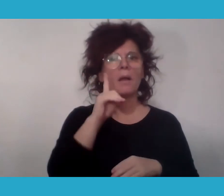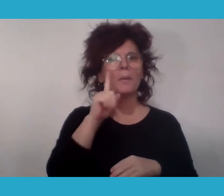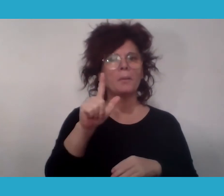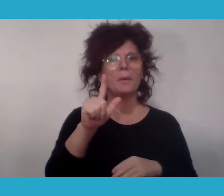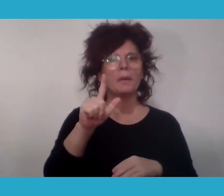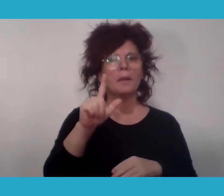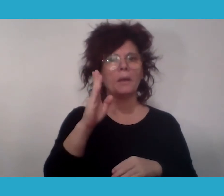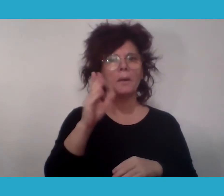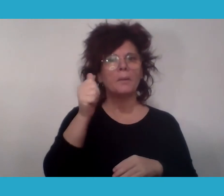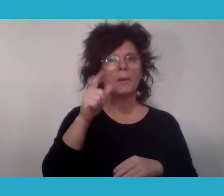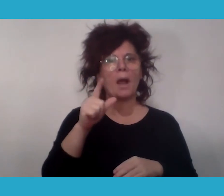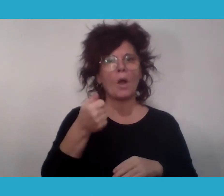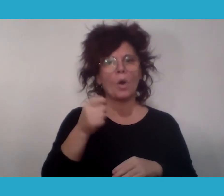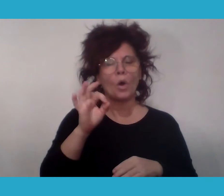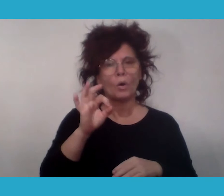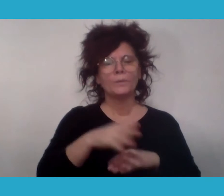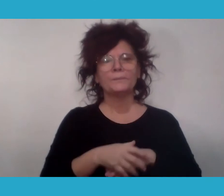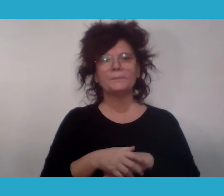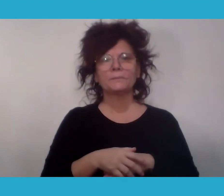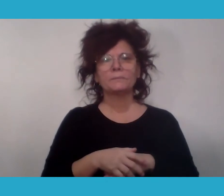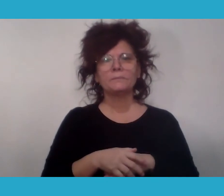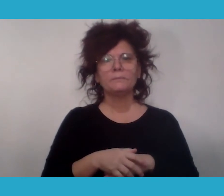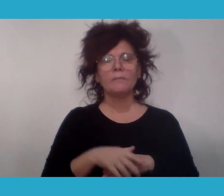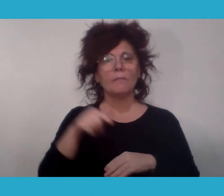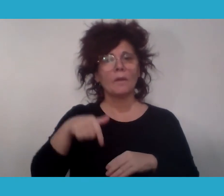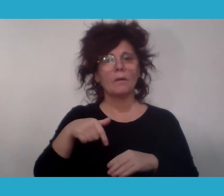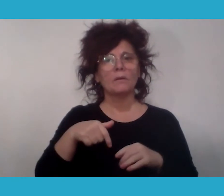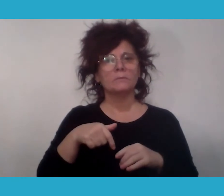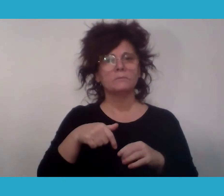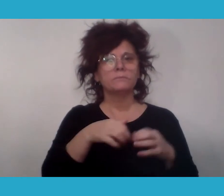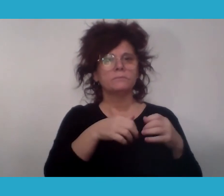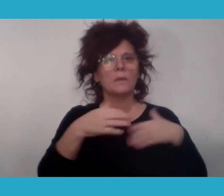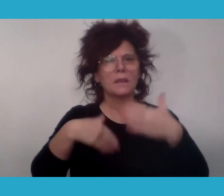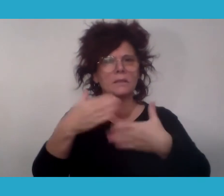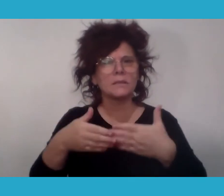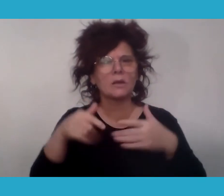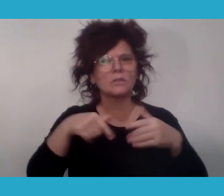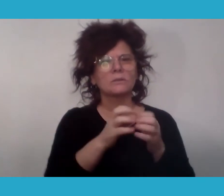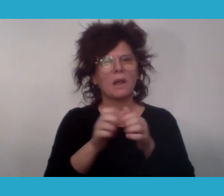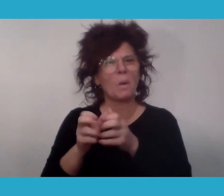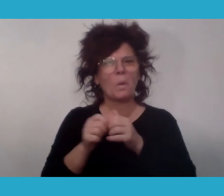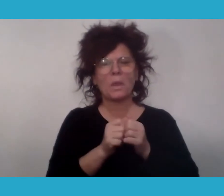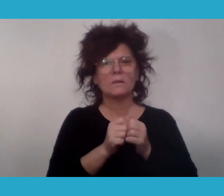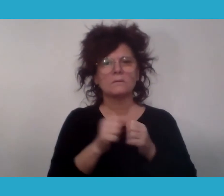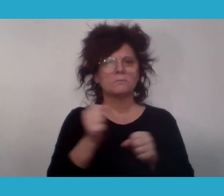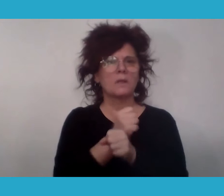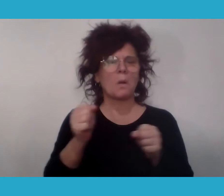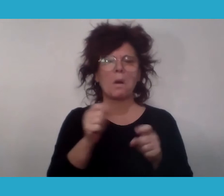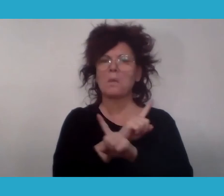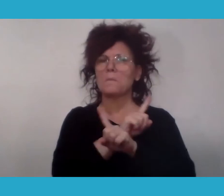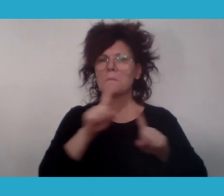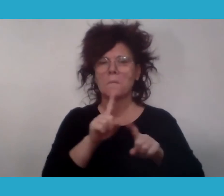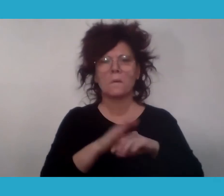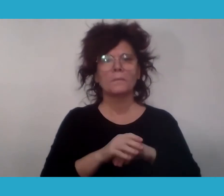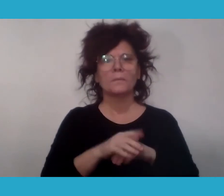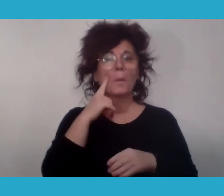al Chianeta Sebastián. Toma la palabra, presenta su desacuerdo con el desarrollo de esta audiencia y las dificultades de participar. Vive en